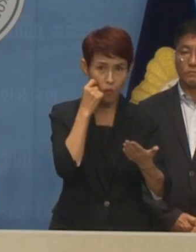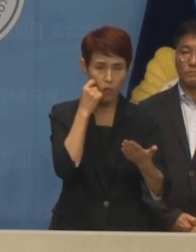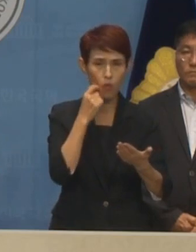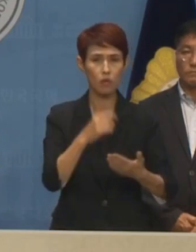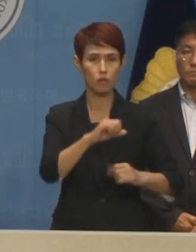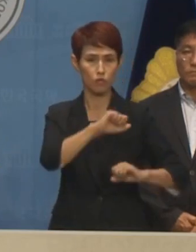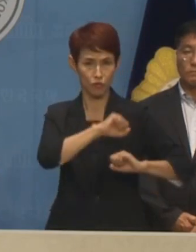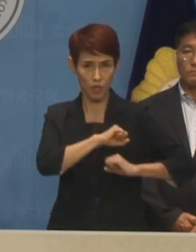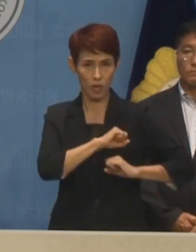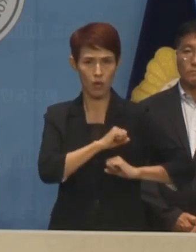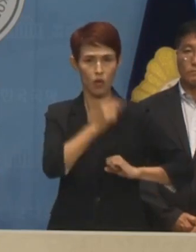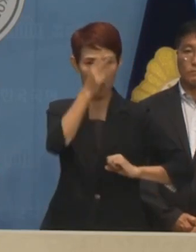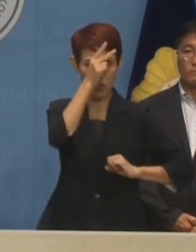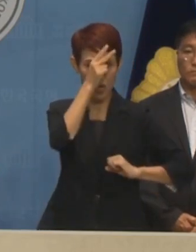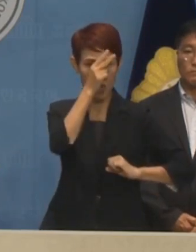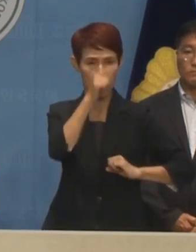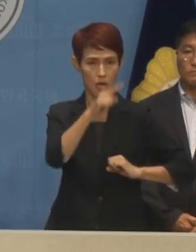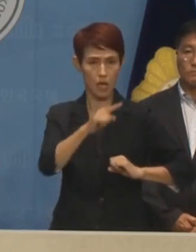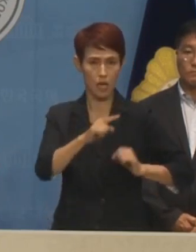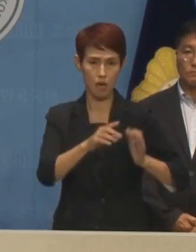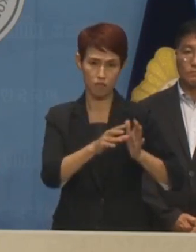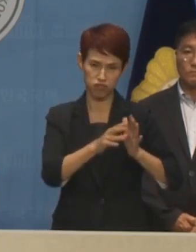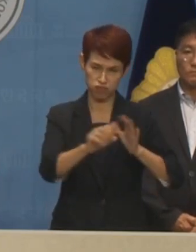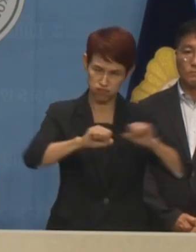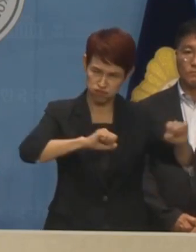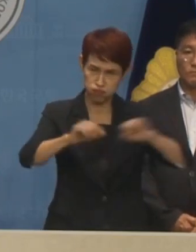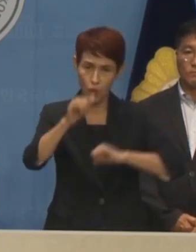저지른 피해 사실과